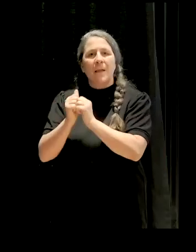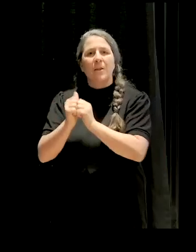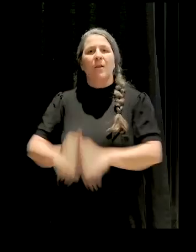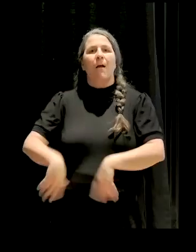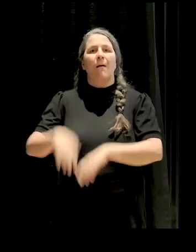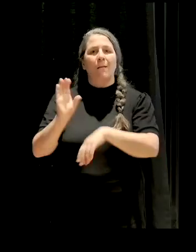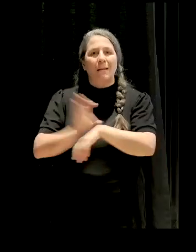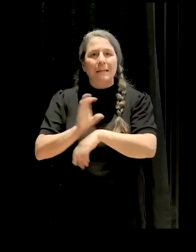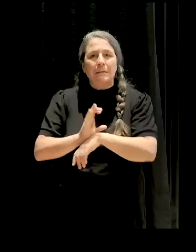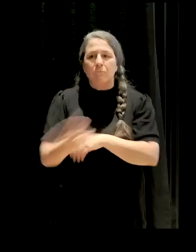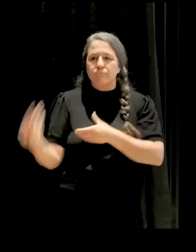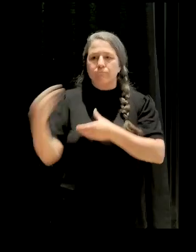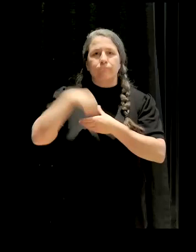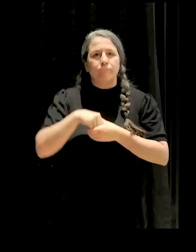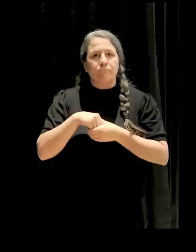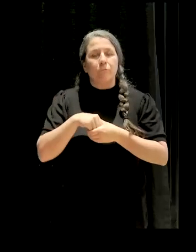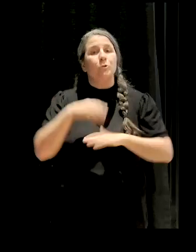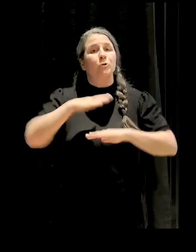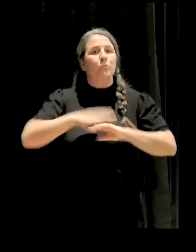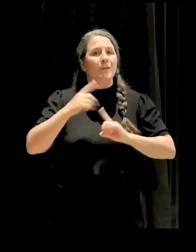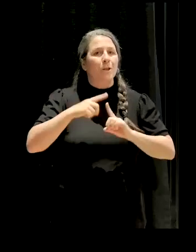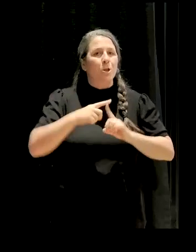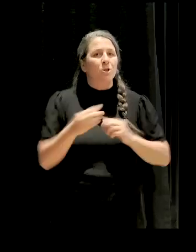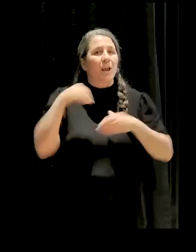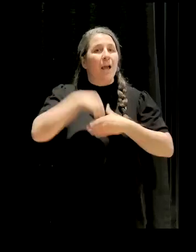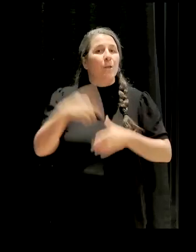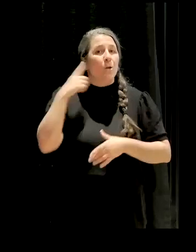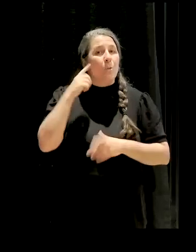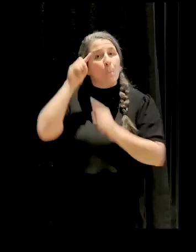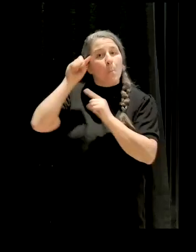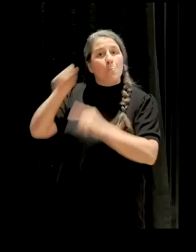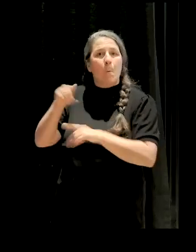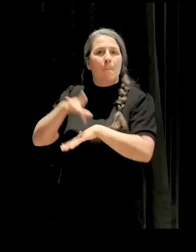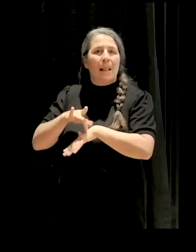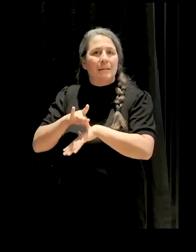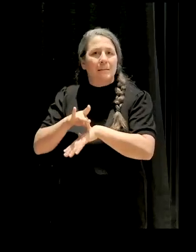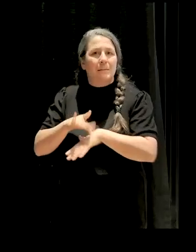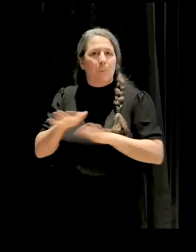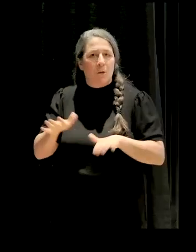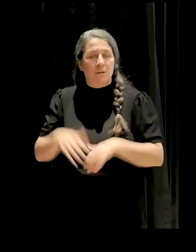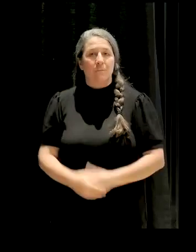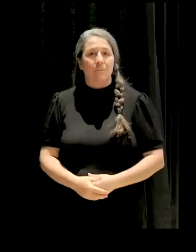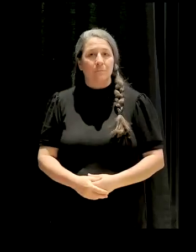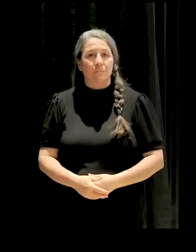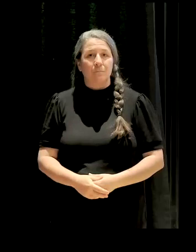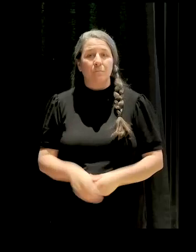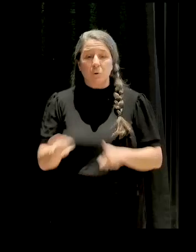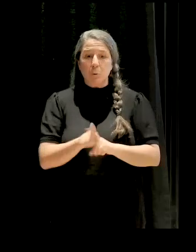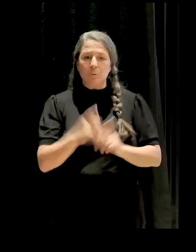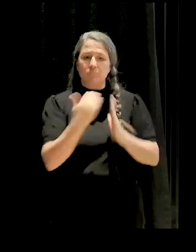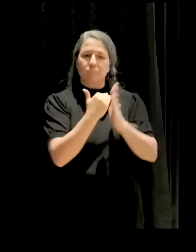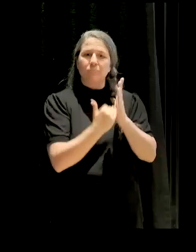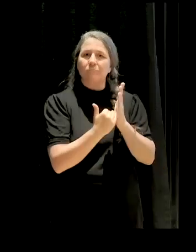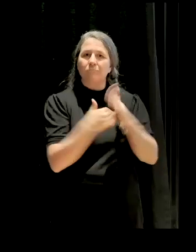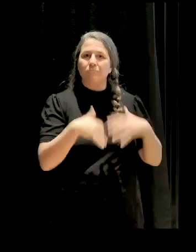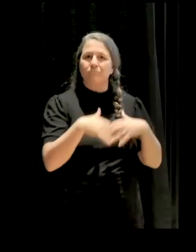pour l'adaptation des technologies intra-auriculaires aux besoins des personnes avec la maladie de Parkinson, mais aussi dans la construction d'un protocole de